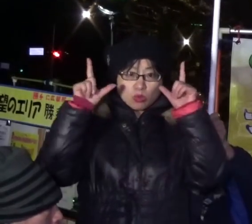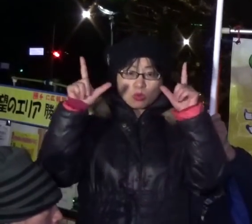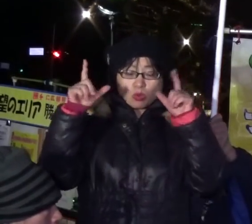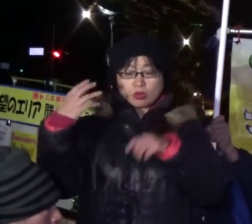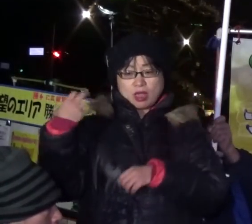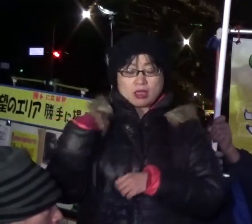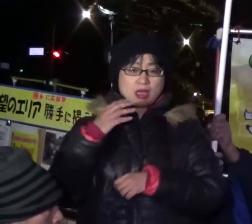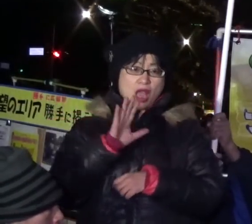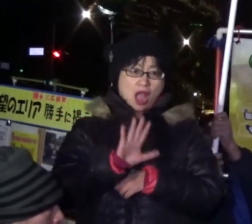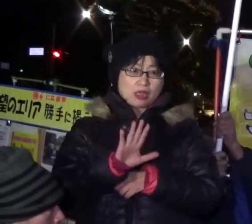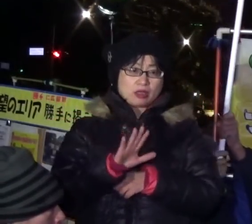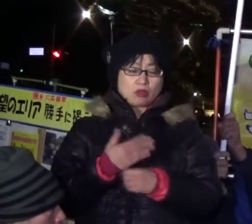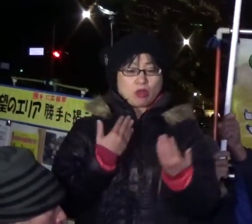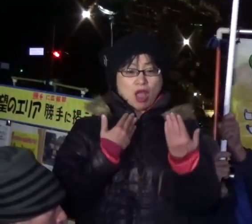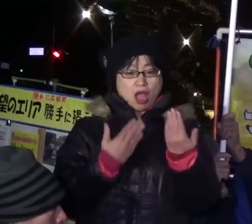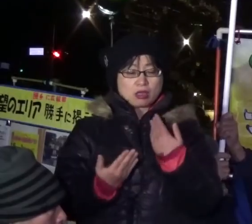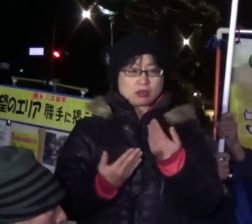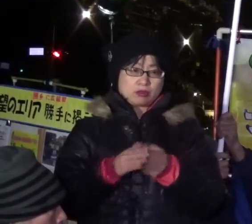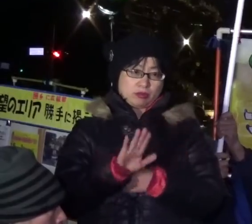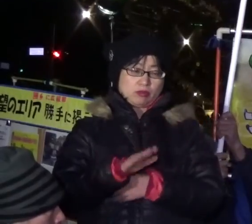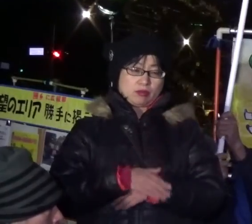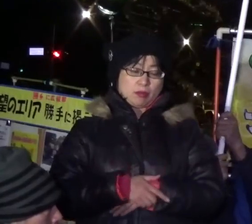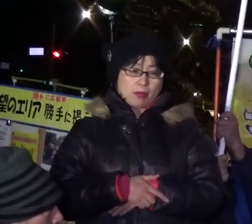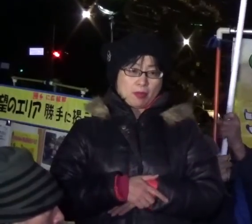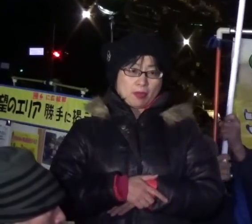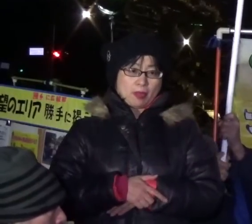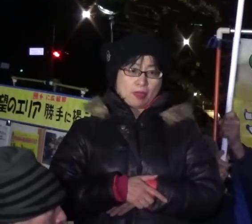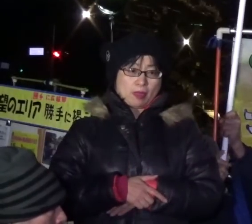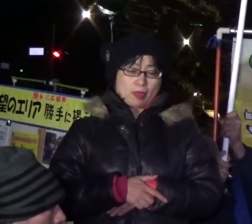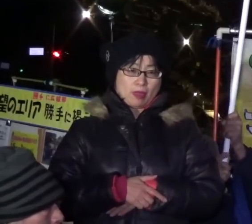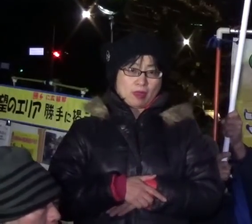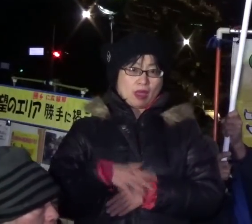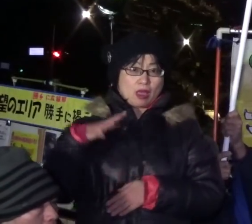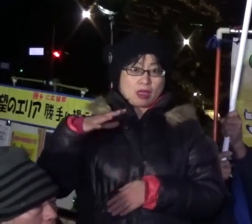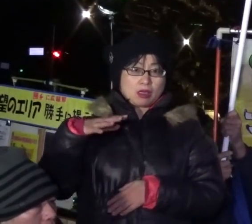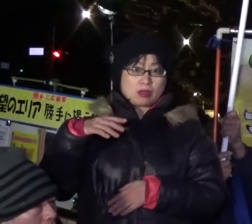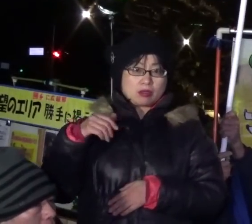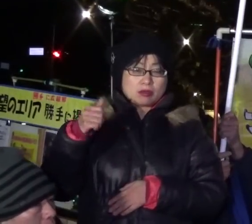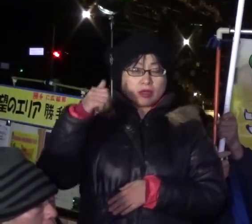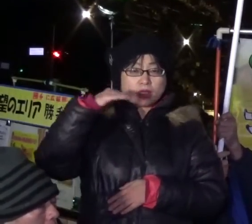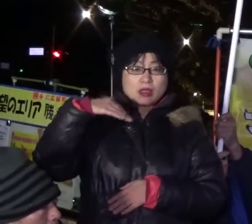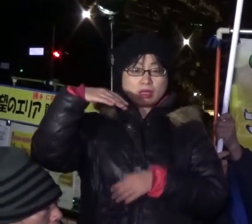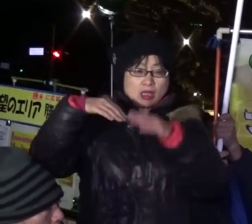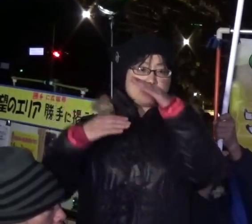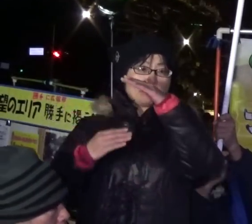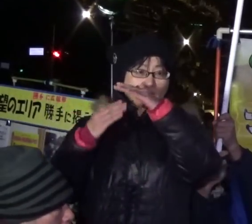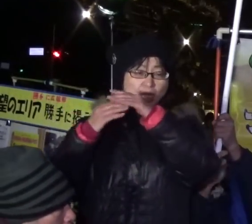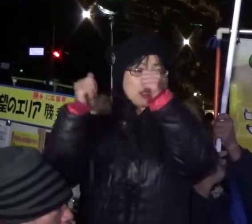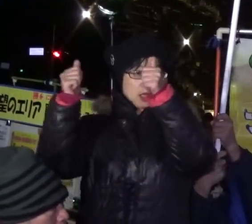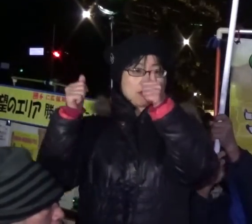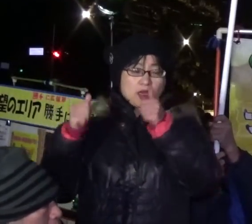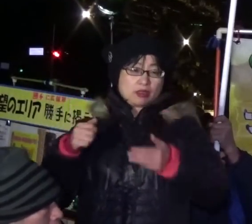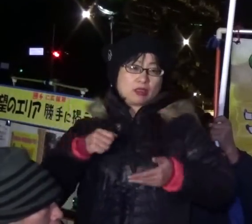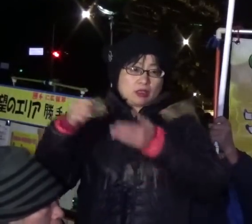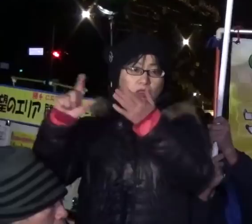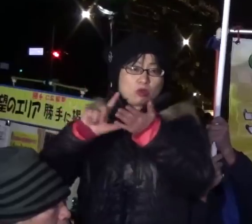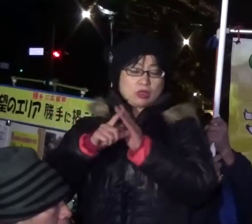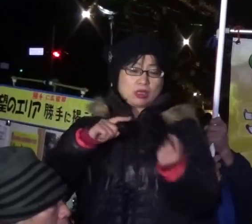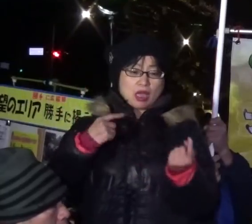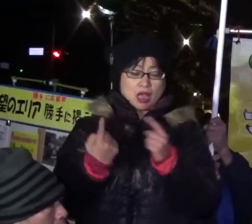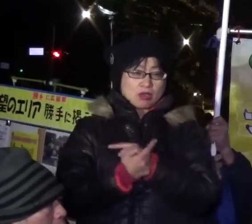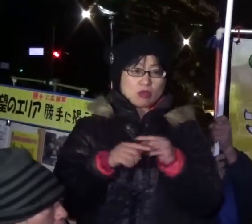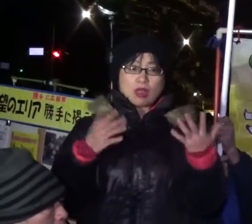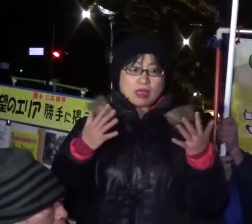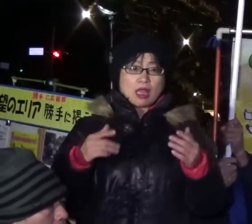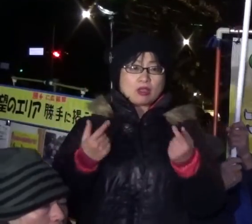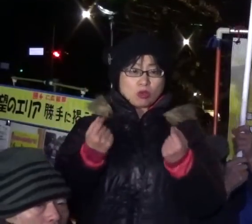は、これしっかり出てるんですね。これを、高裁に上がっていく中でひっくり返されないようにしなければならない。でそして被害